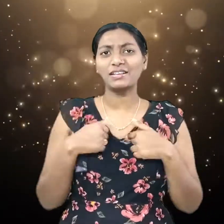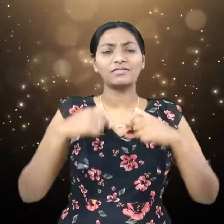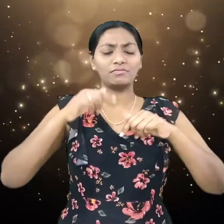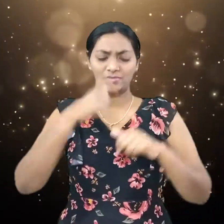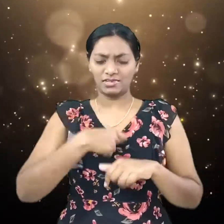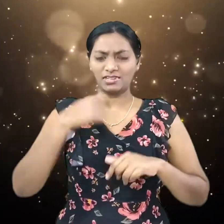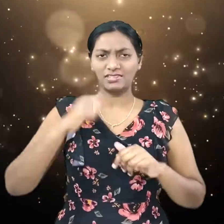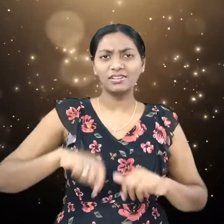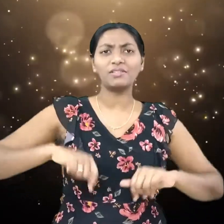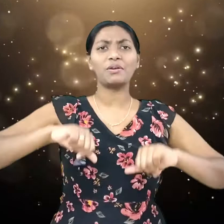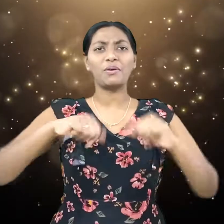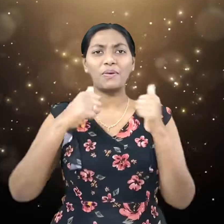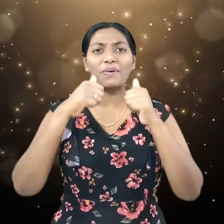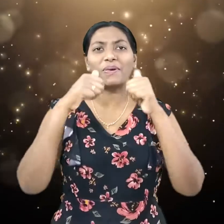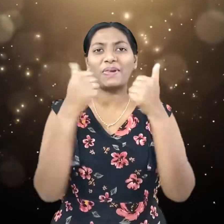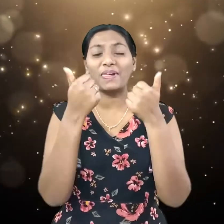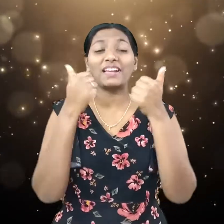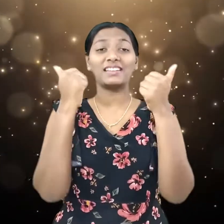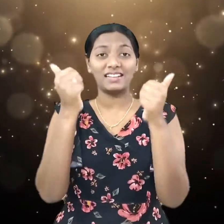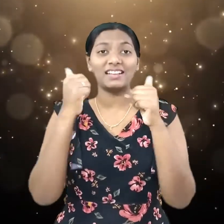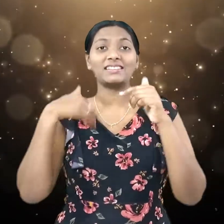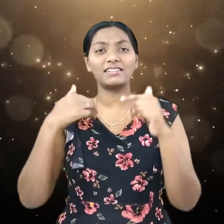मैं हूँ एक विजयी,